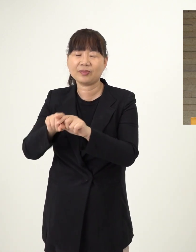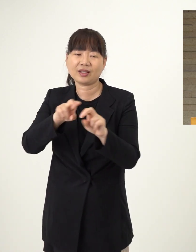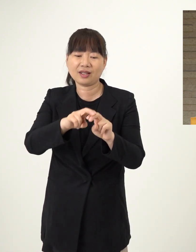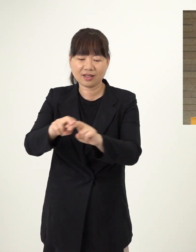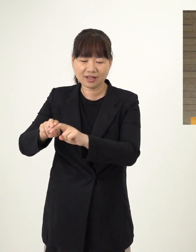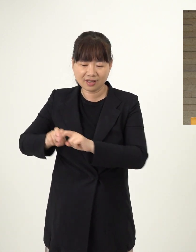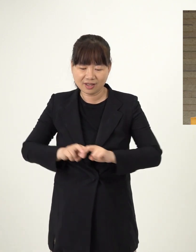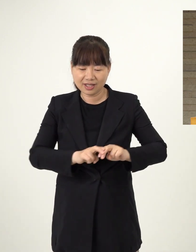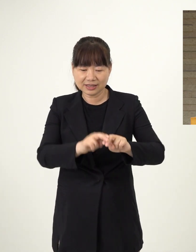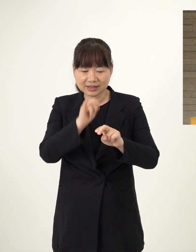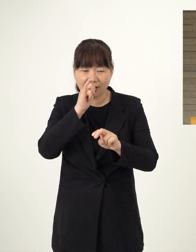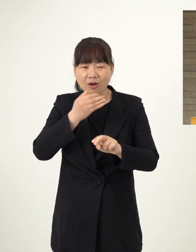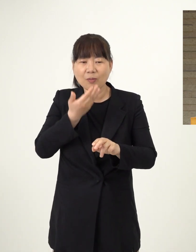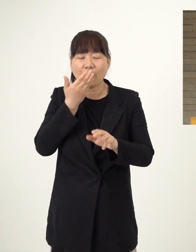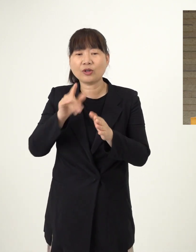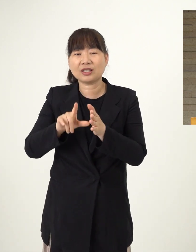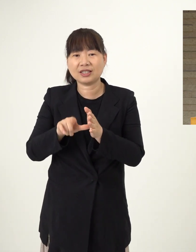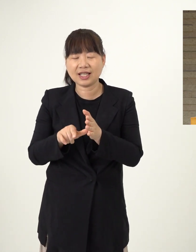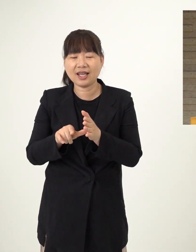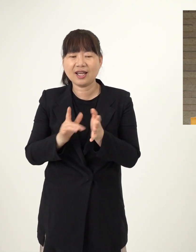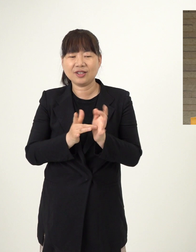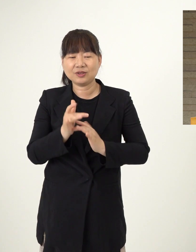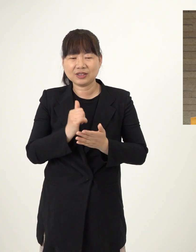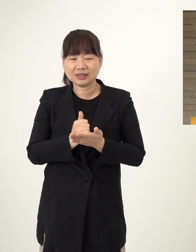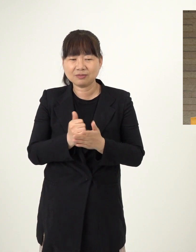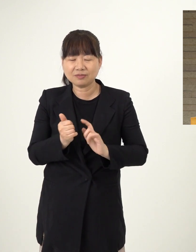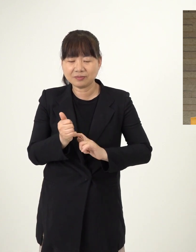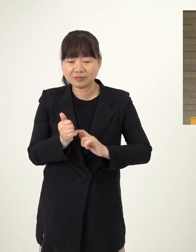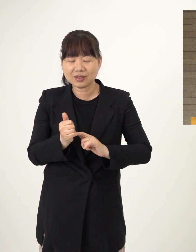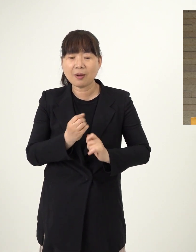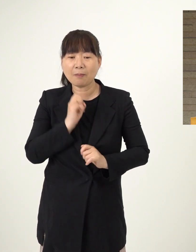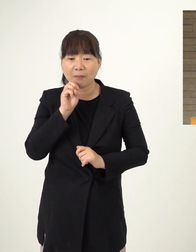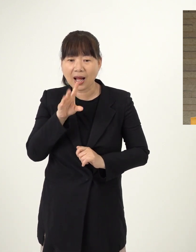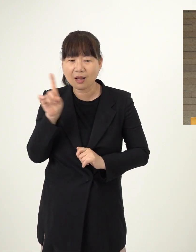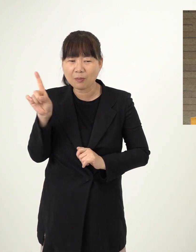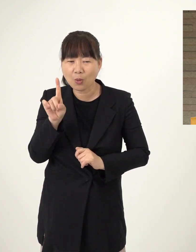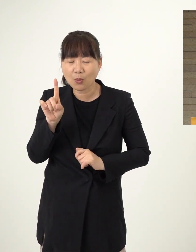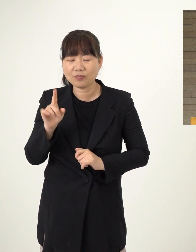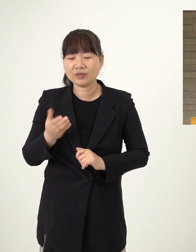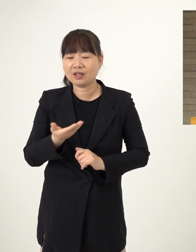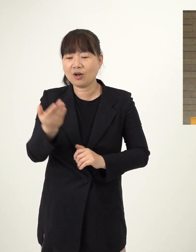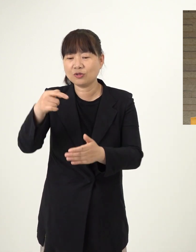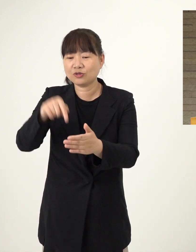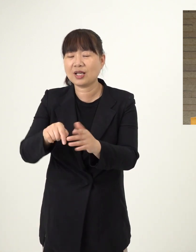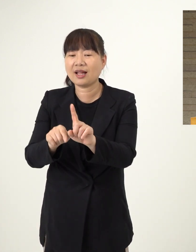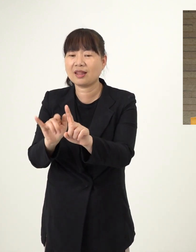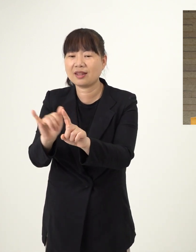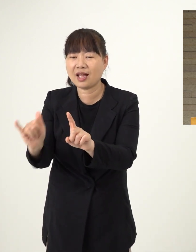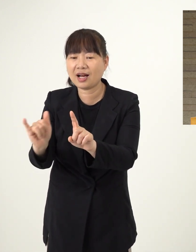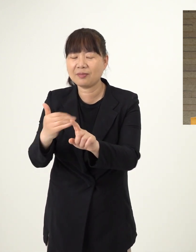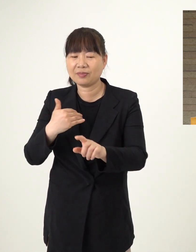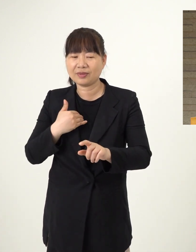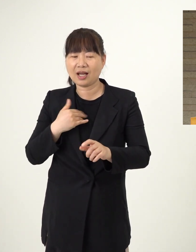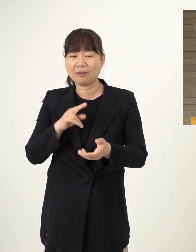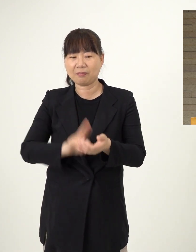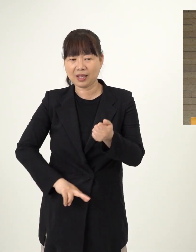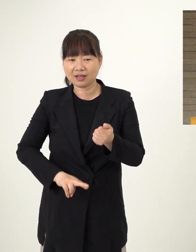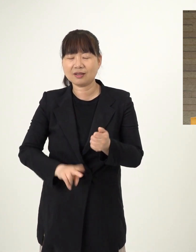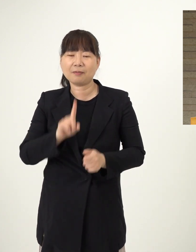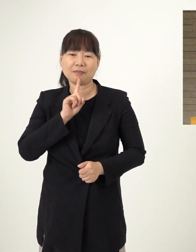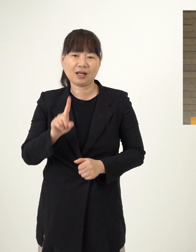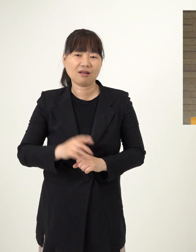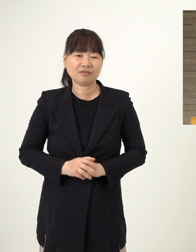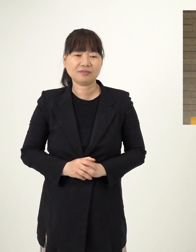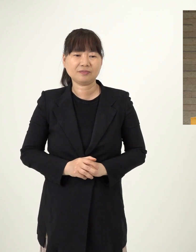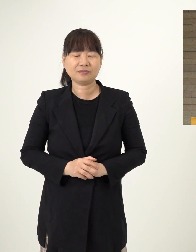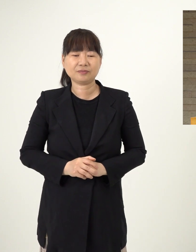때 이르시되 내가 진실로 너희에게 이르노니 너희 중에 한 사람이 나를 팔 것이다.